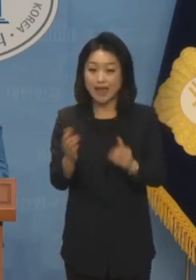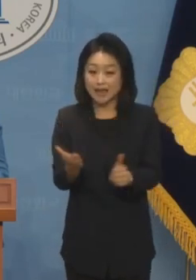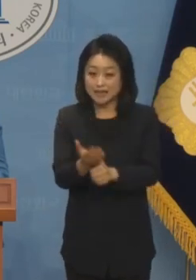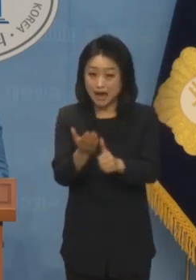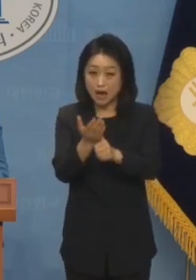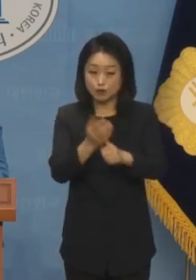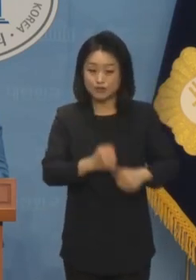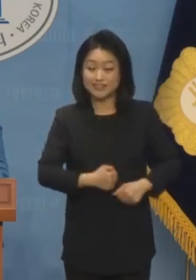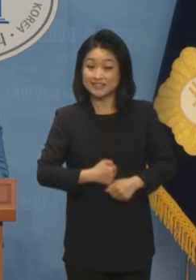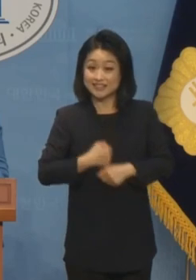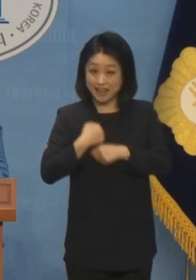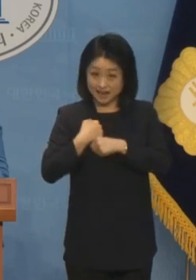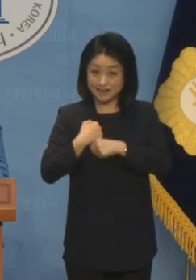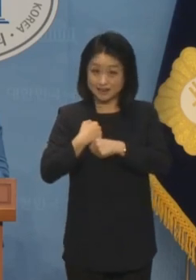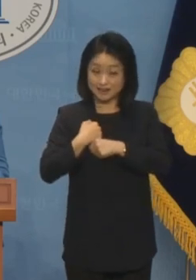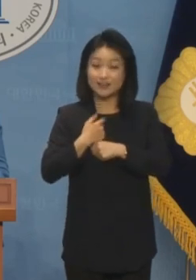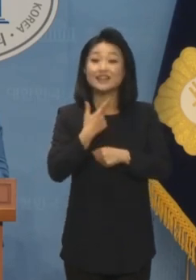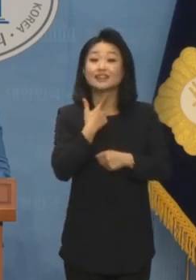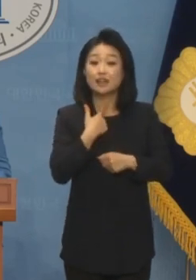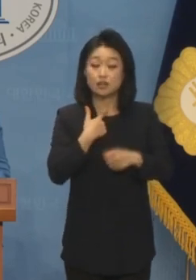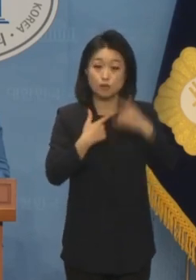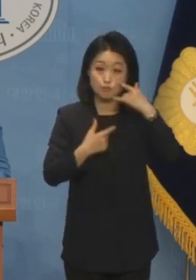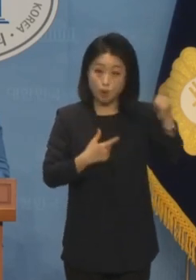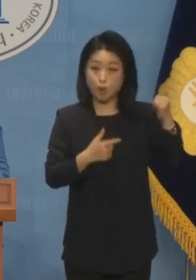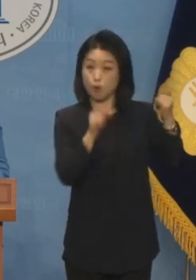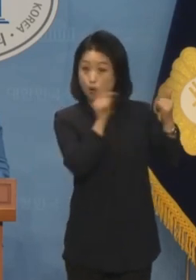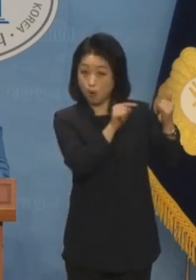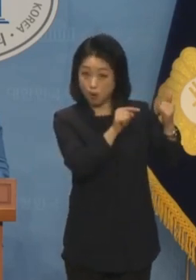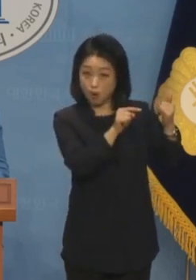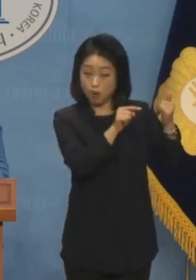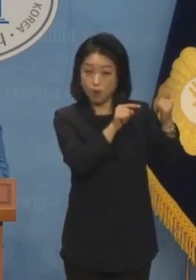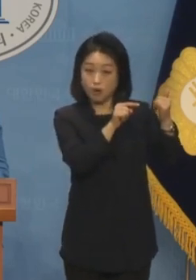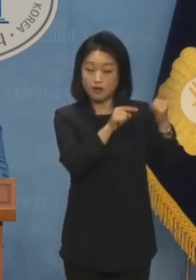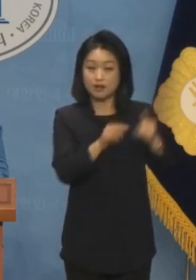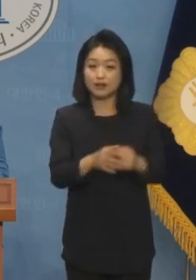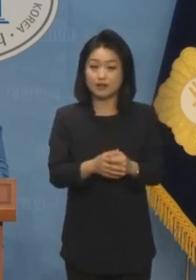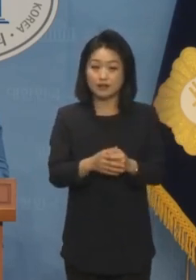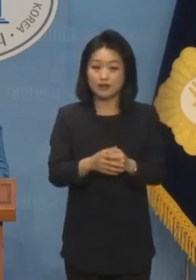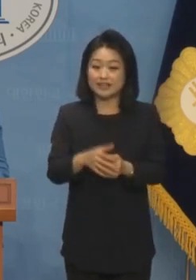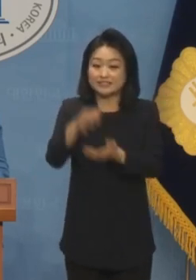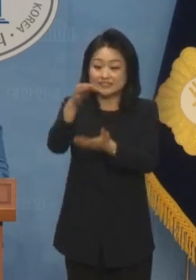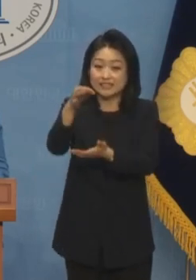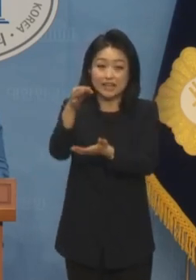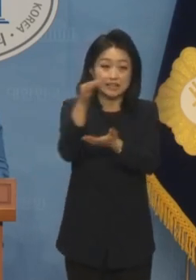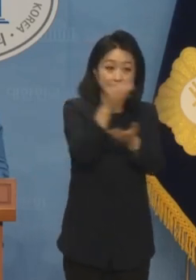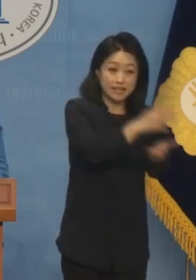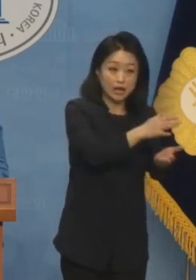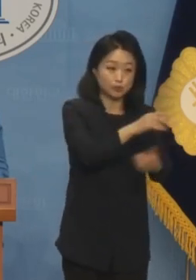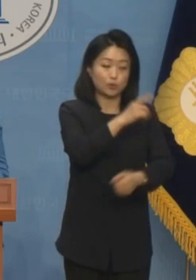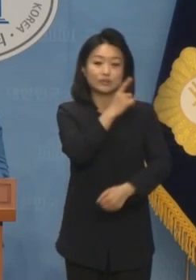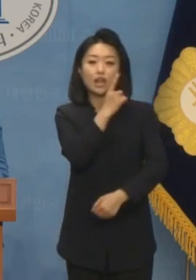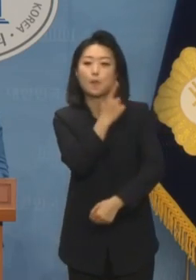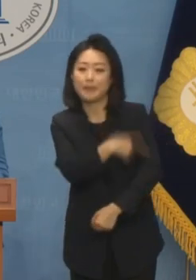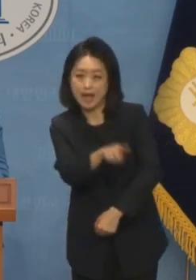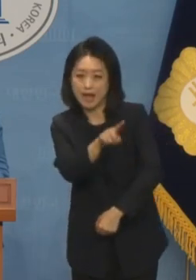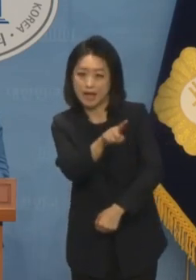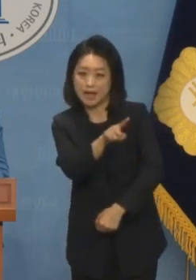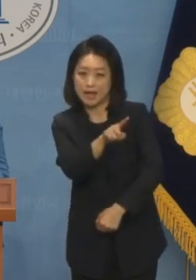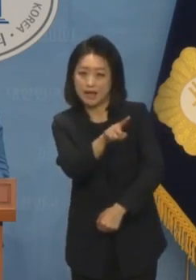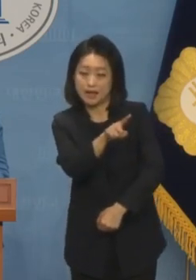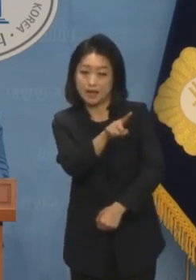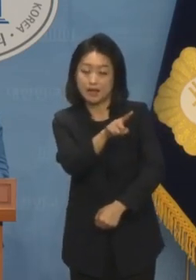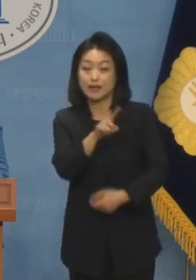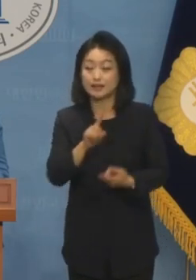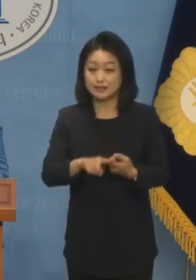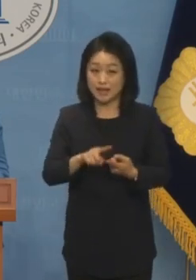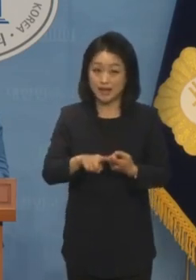현저히 게을리하게 된 부모는 상속 자격이 근본적으로 없다라고 하는